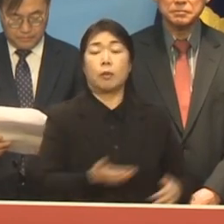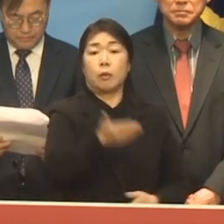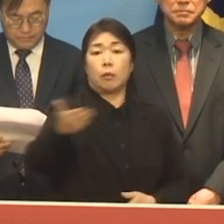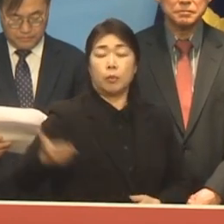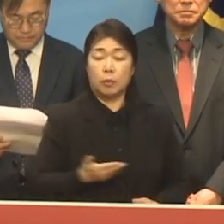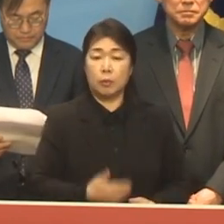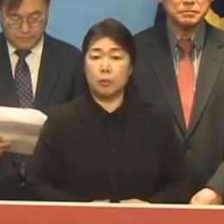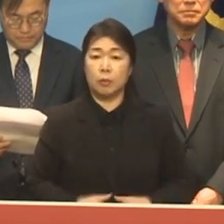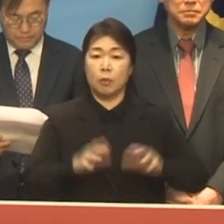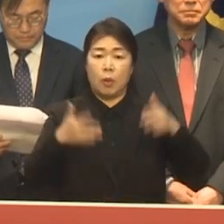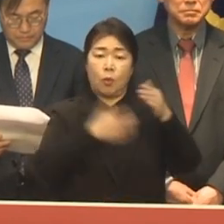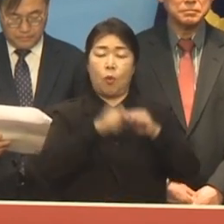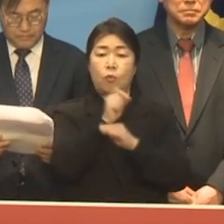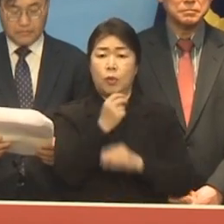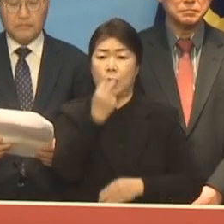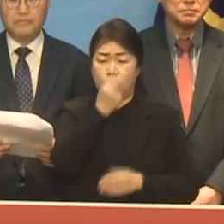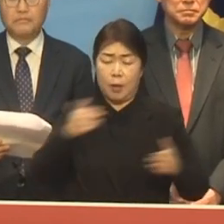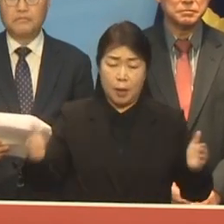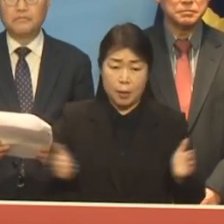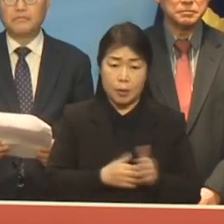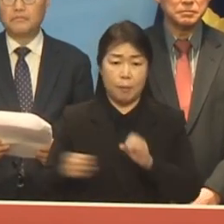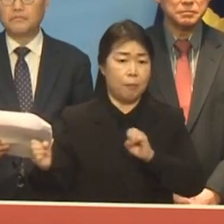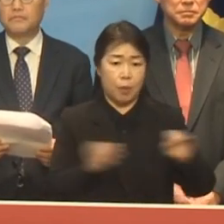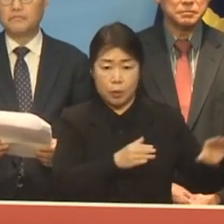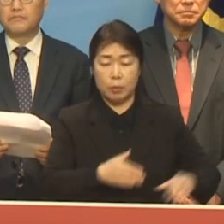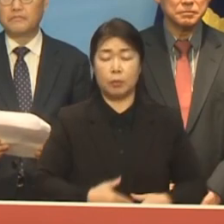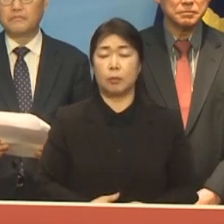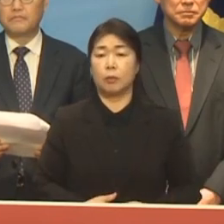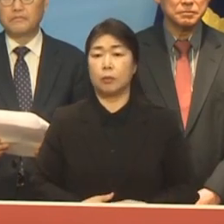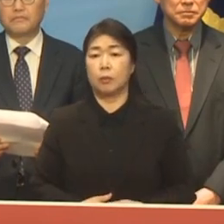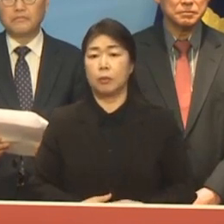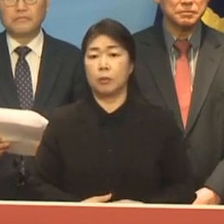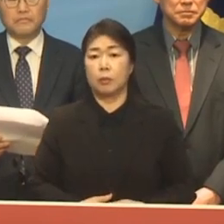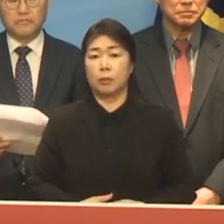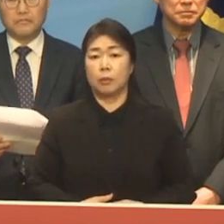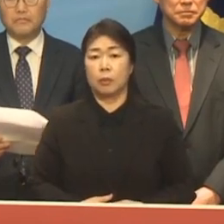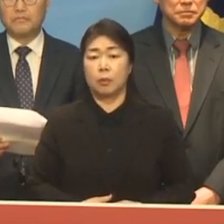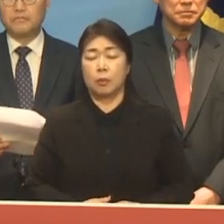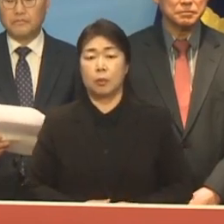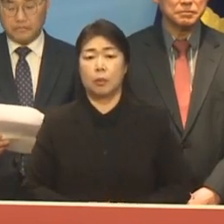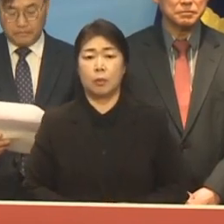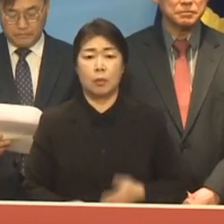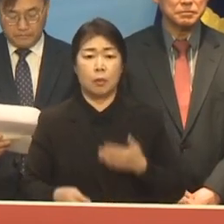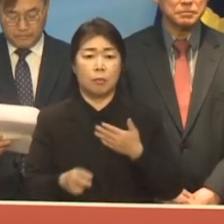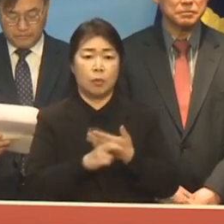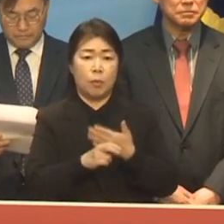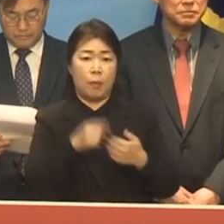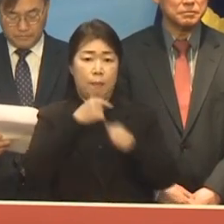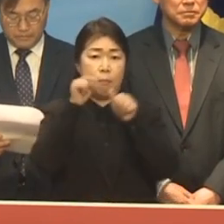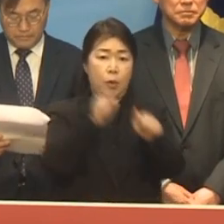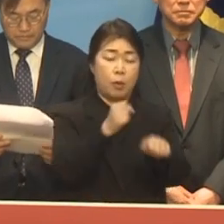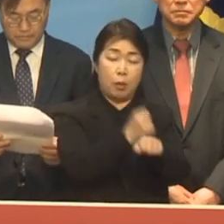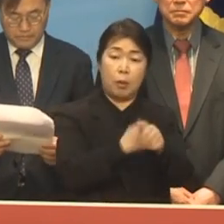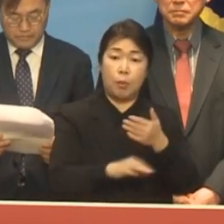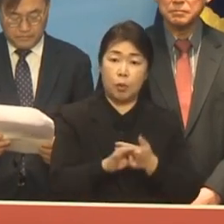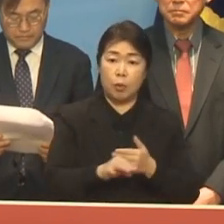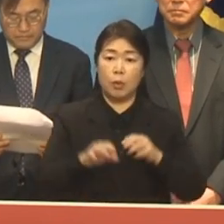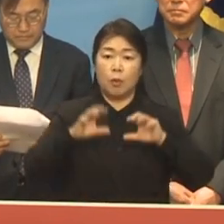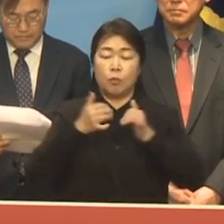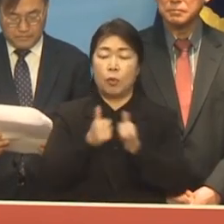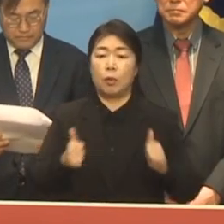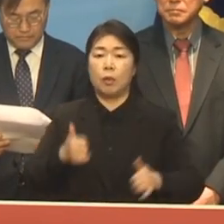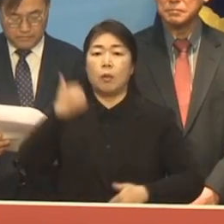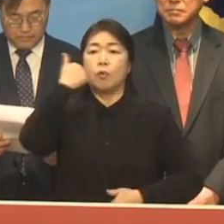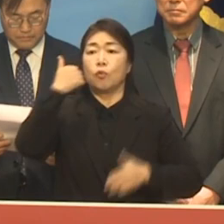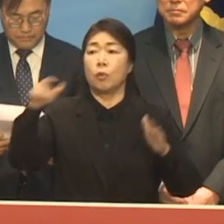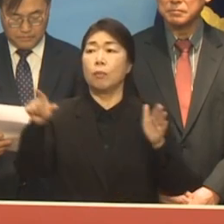국가 공무원의 생명까지 내뱉어치며 부당한 명령을 수행한다면 국민은 누구를 믿고 의지할